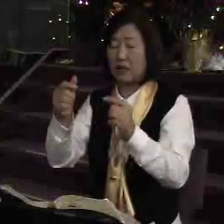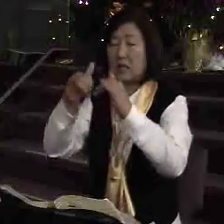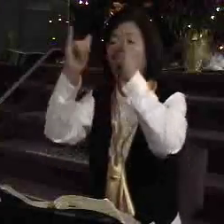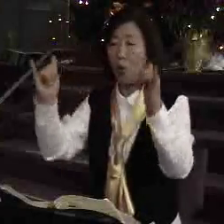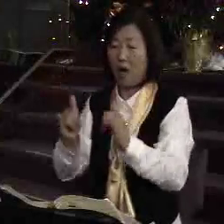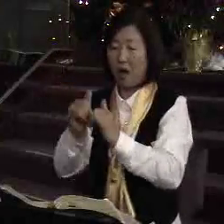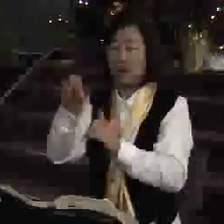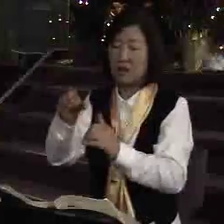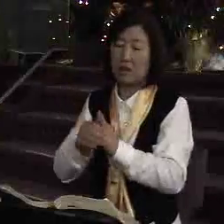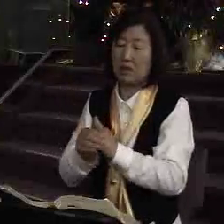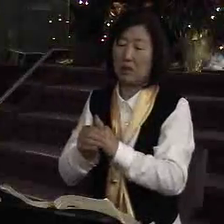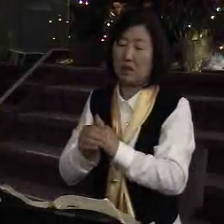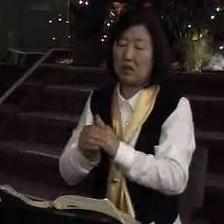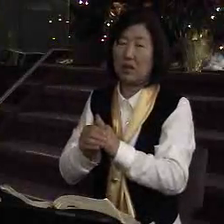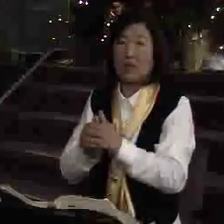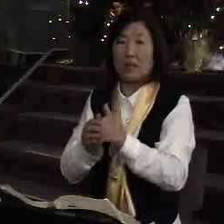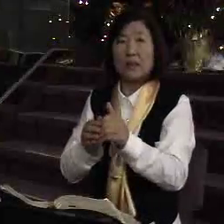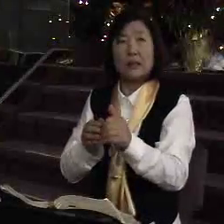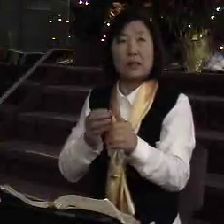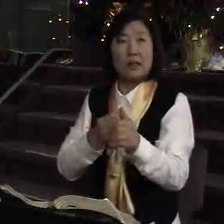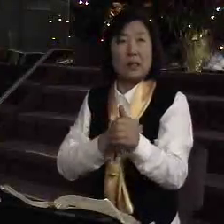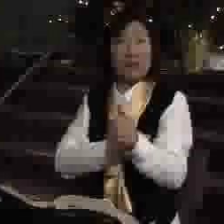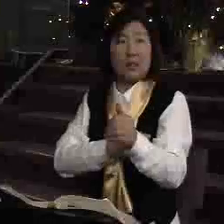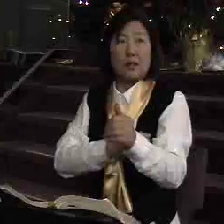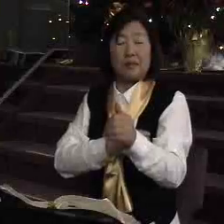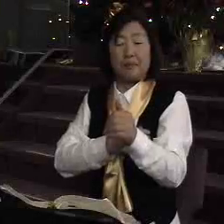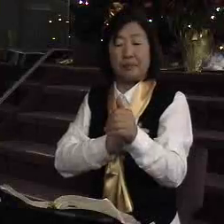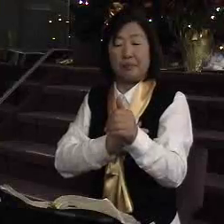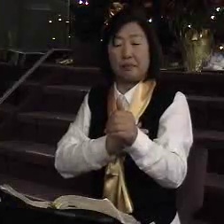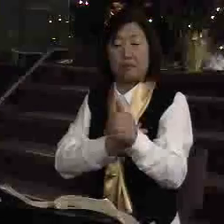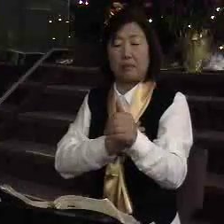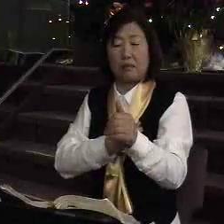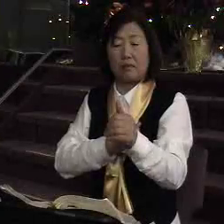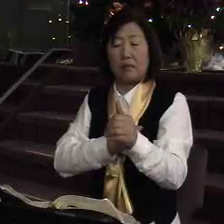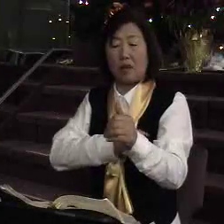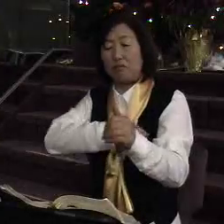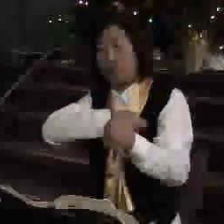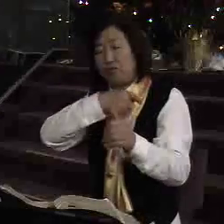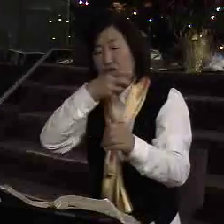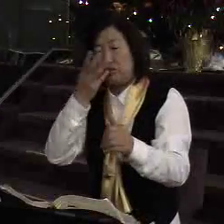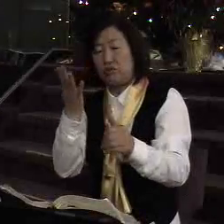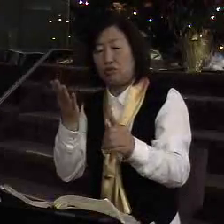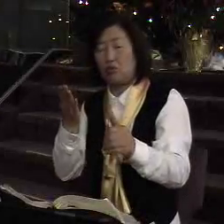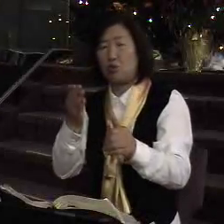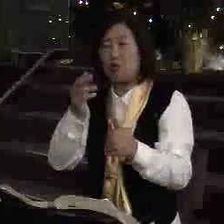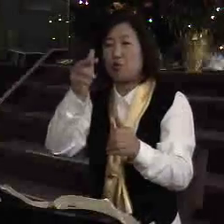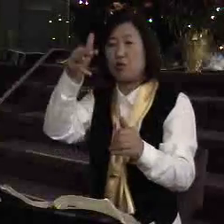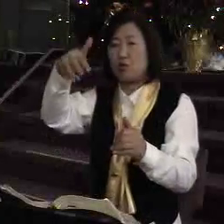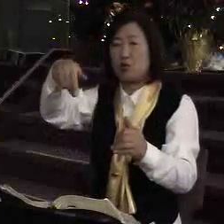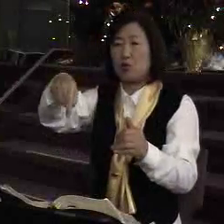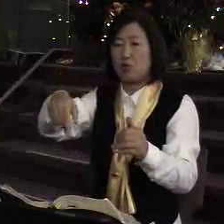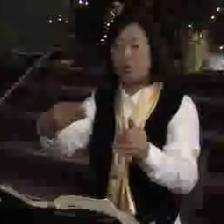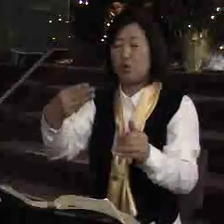사회에서 승진이나 출세는 이미 막혀버린 담이 되어버렸고